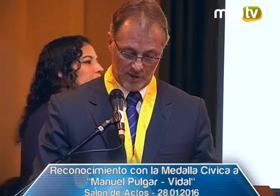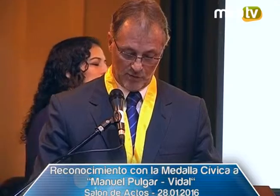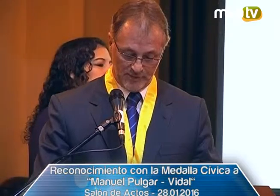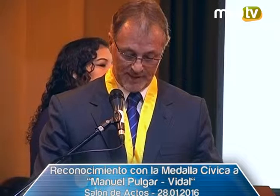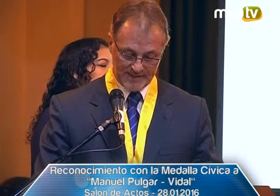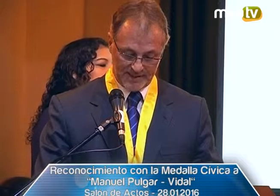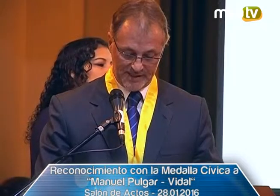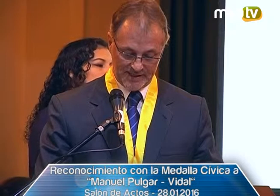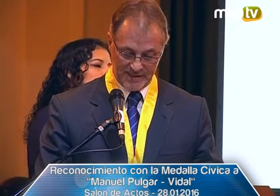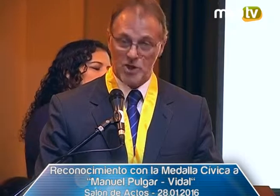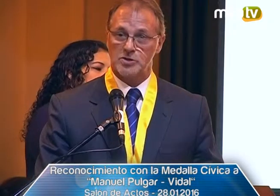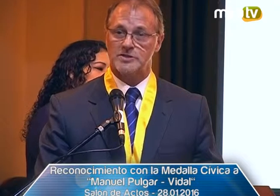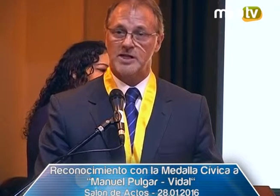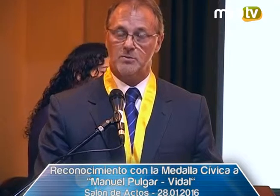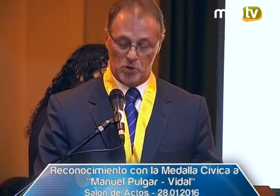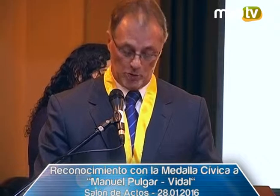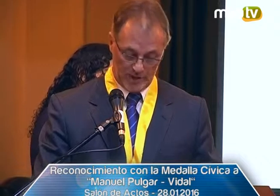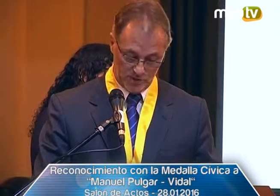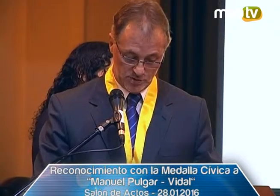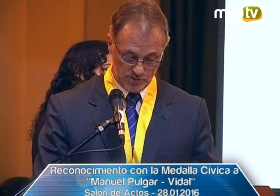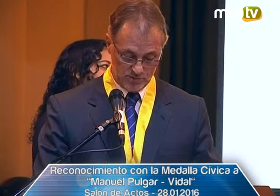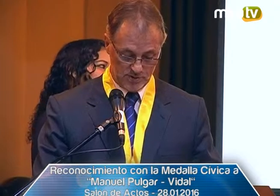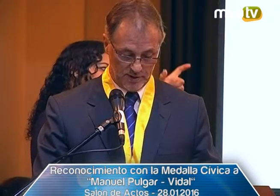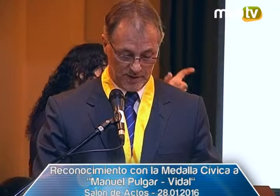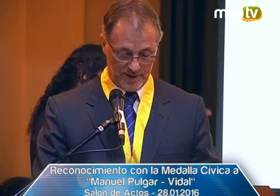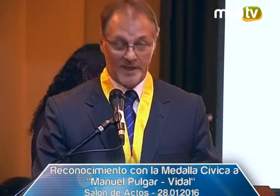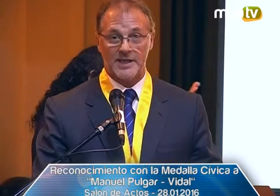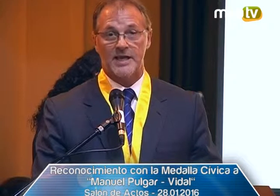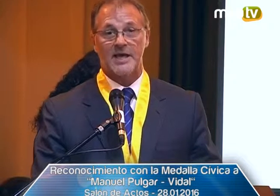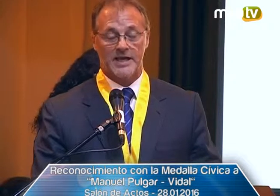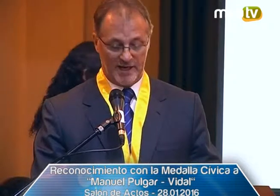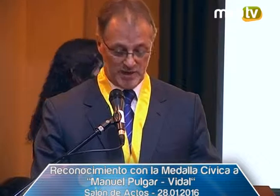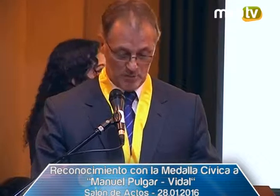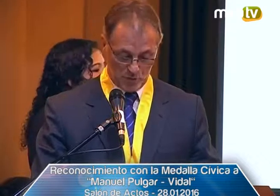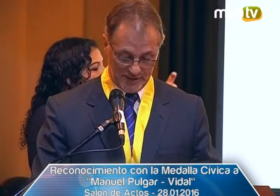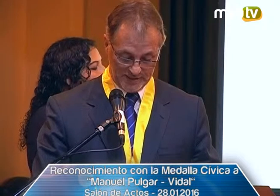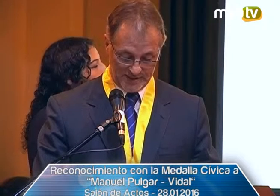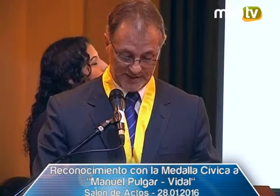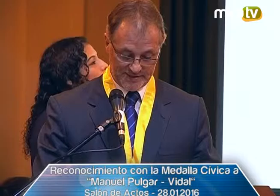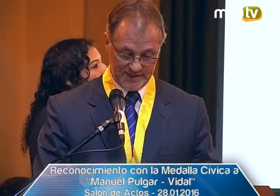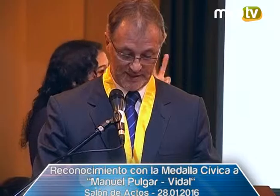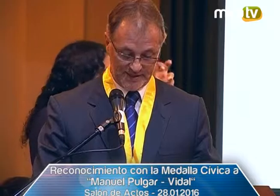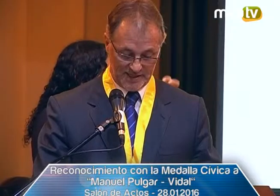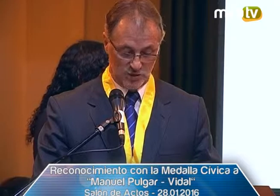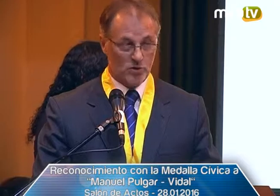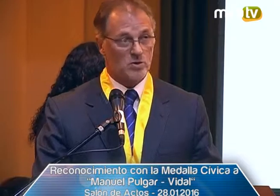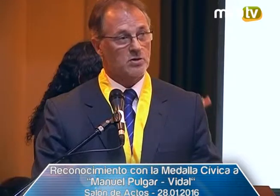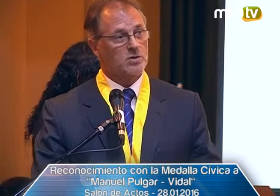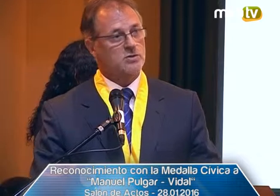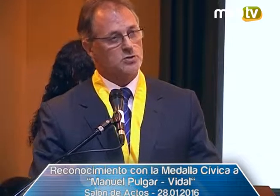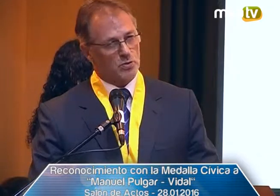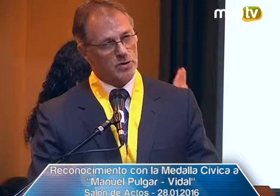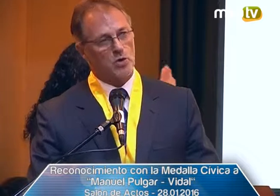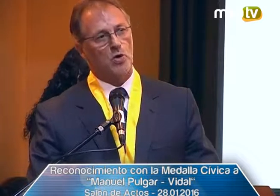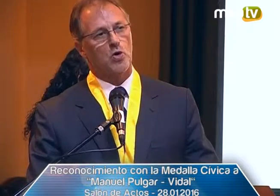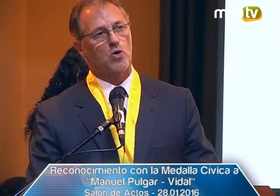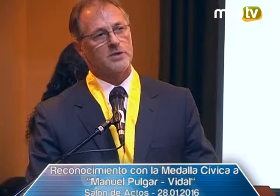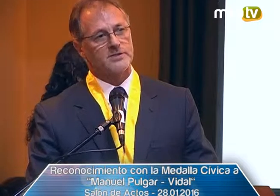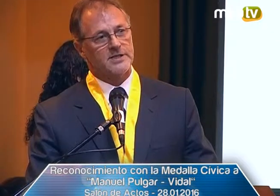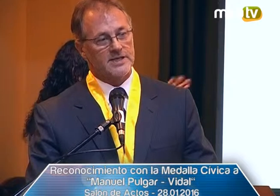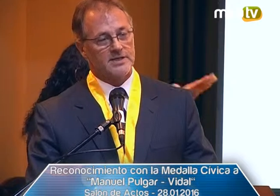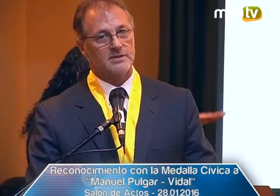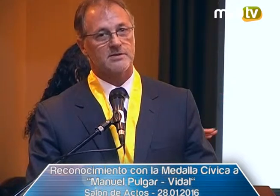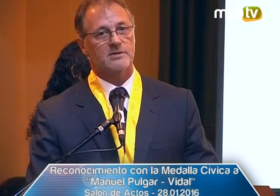a tener la confianza que si ellos están involucrados, hay tareas de gran importancia que se están realizando, sobre todo